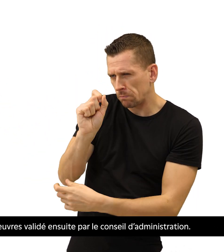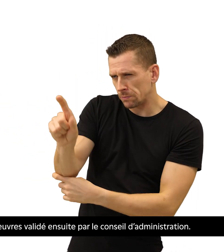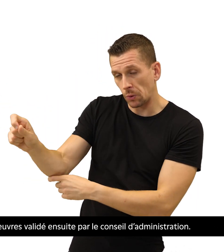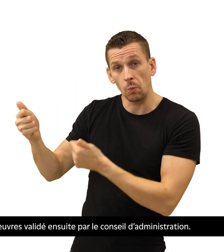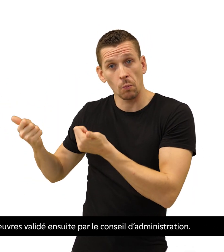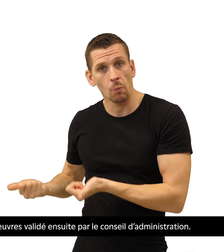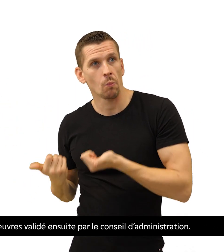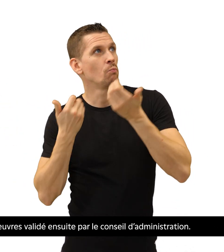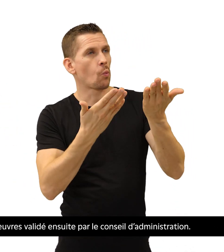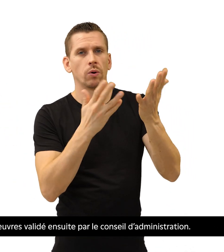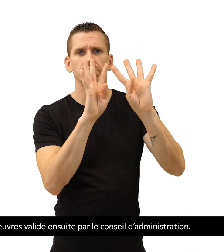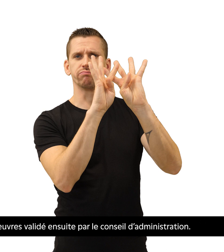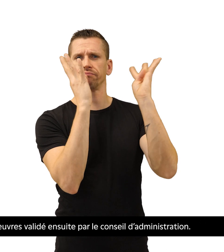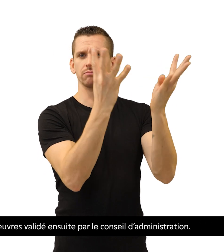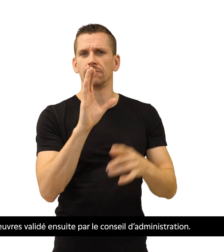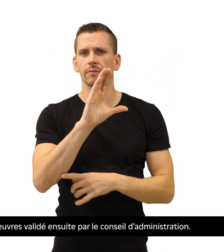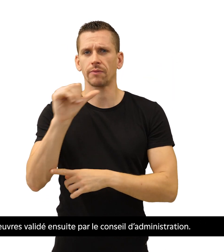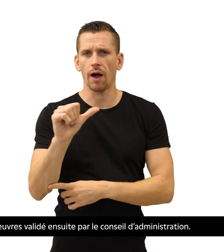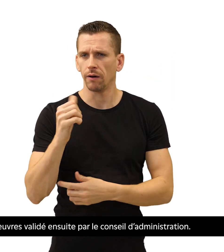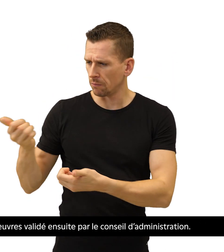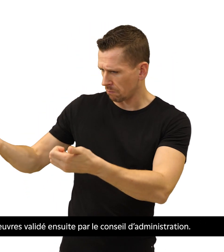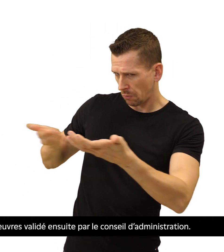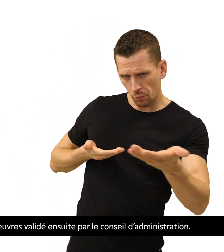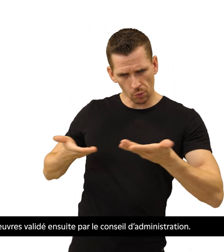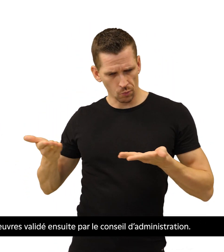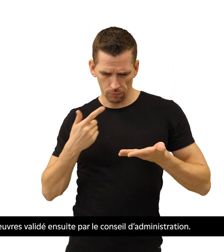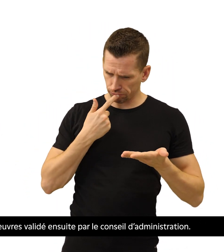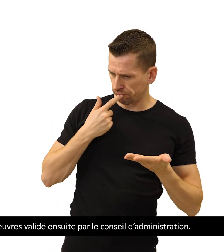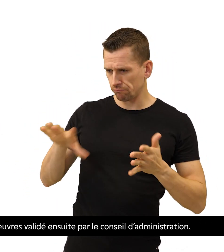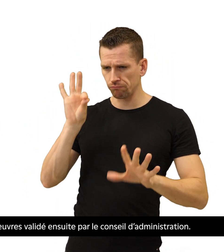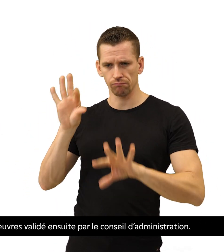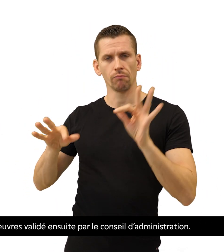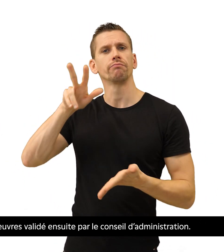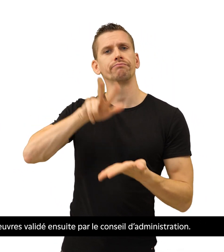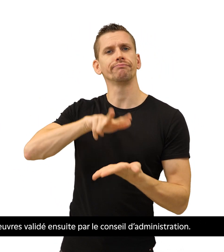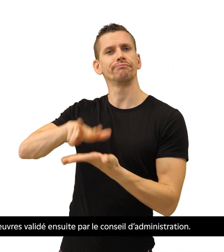et propose l'achat d'un choix d'œuvres validé ensuite par le conseil d'administration.